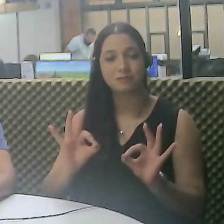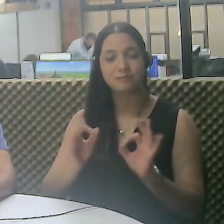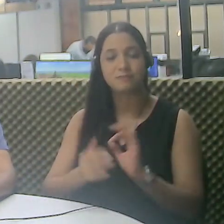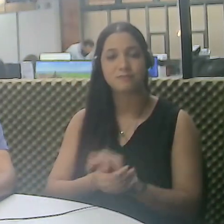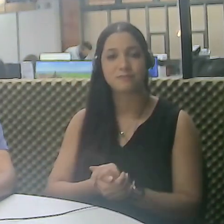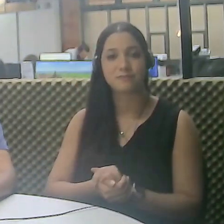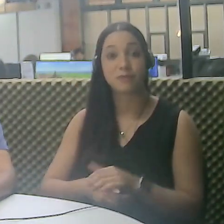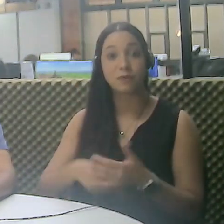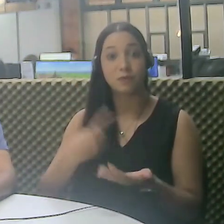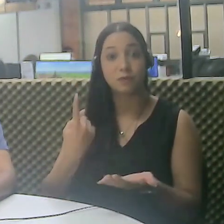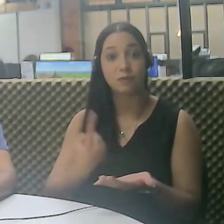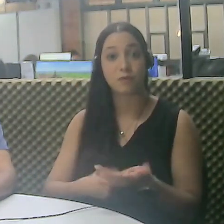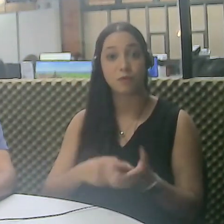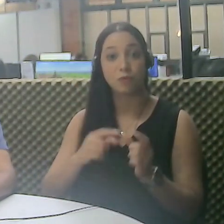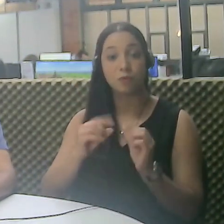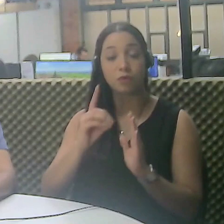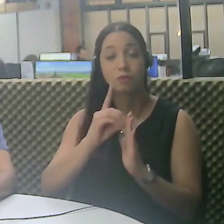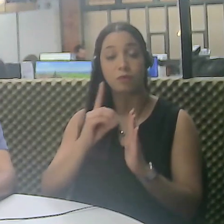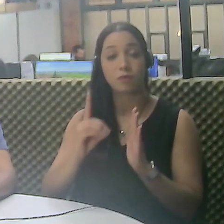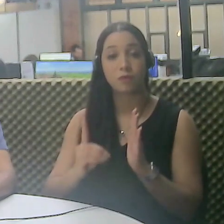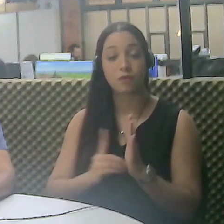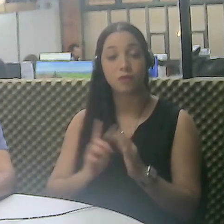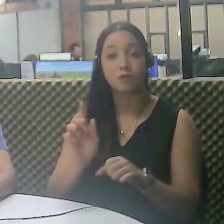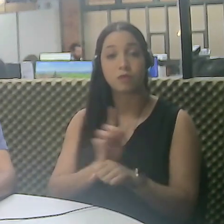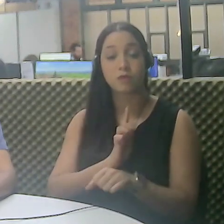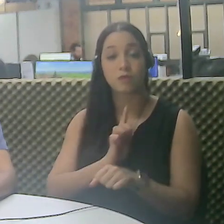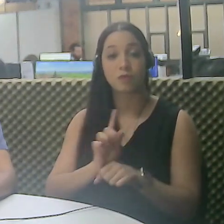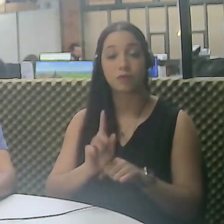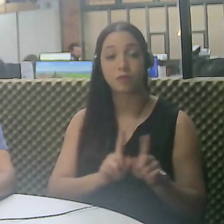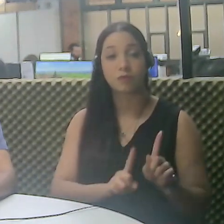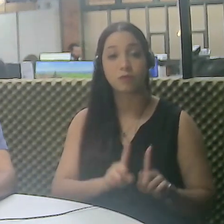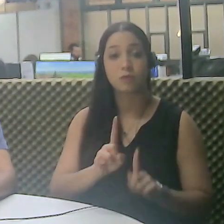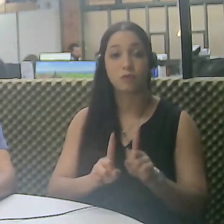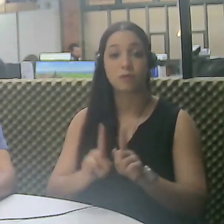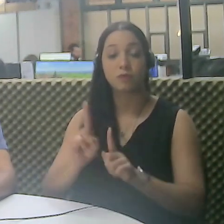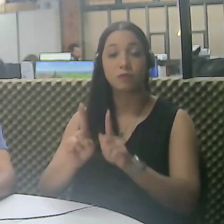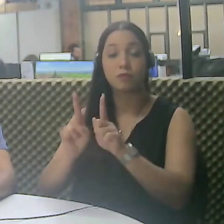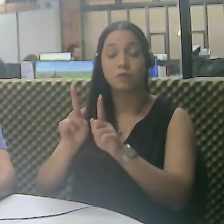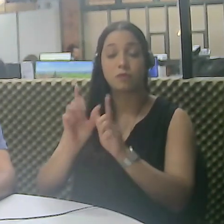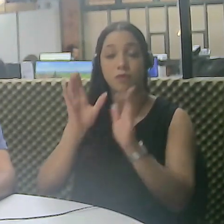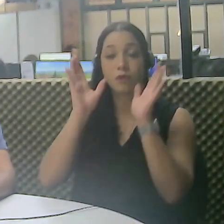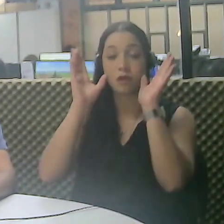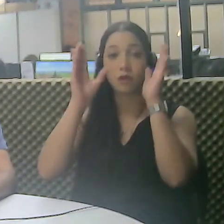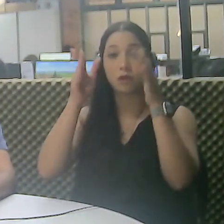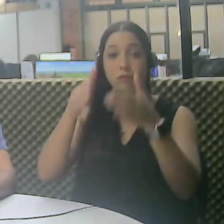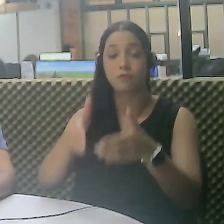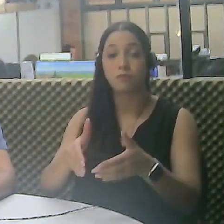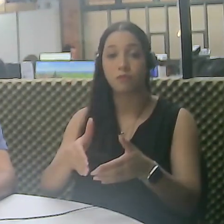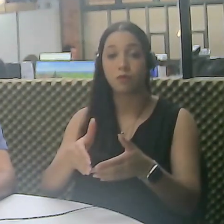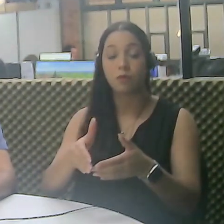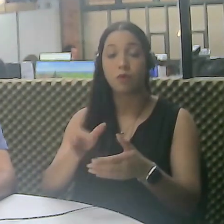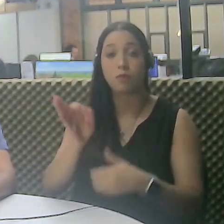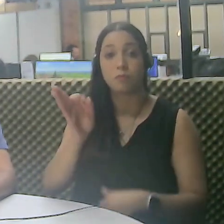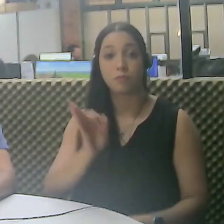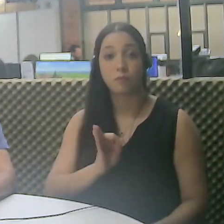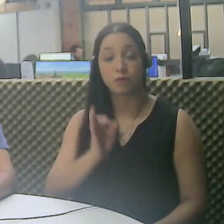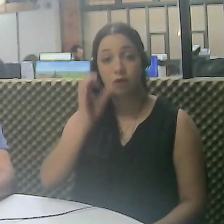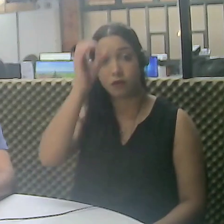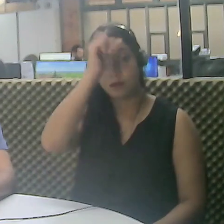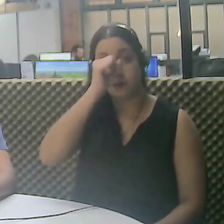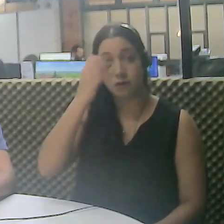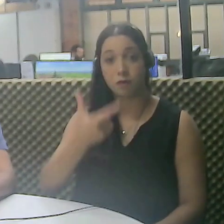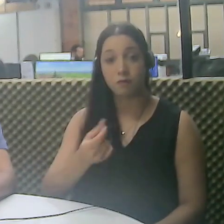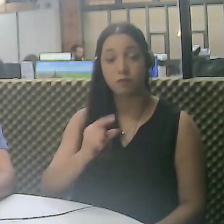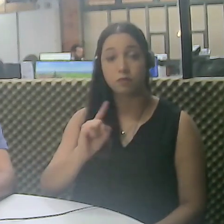O Pacto tem como diretriz a gestão baseada em indicadores de resultados e, nesse sentido, avaliou o nível de aprendizagem das mais de 20